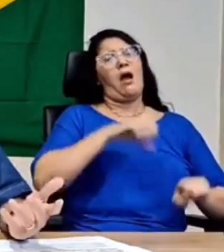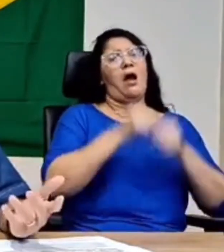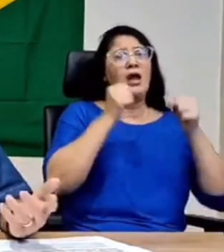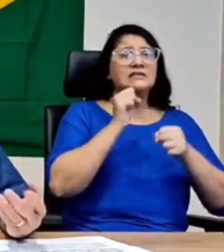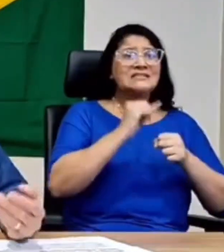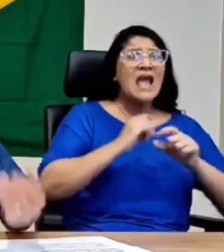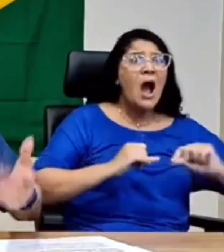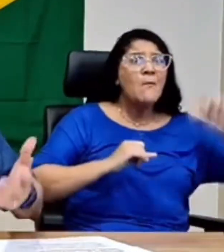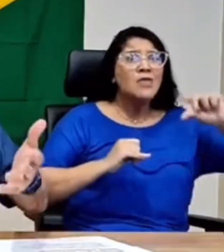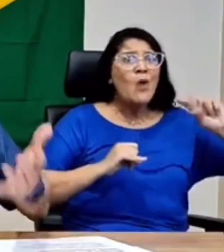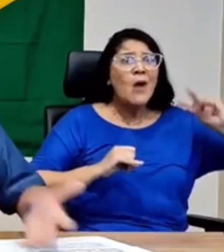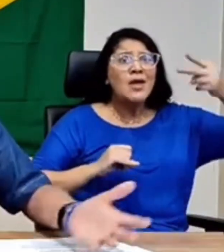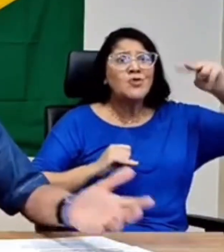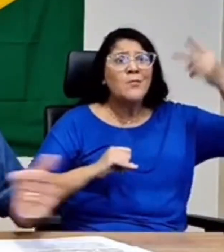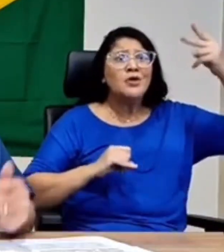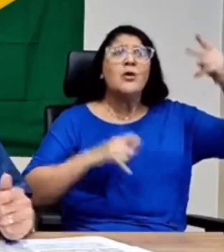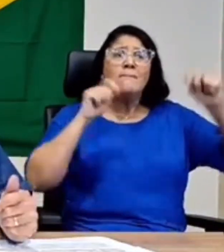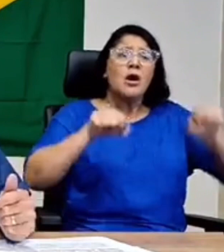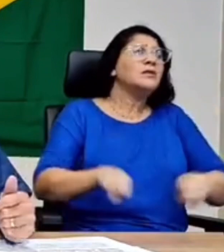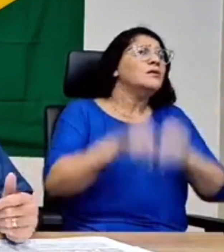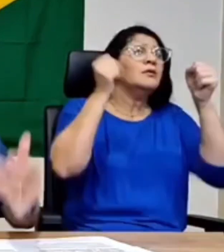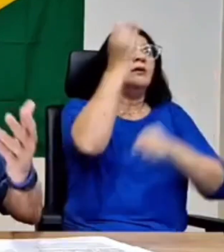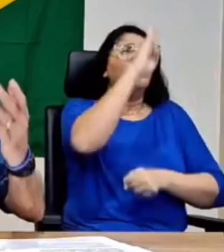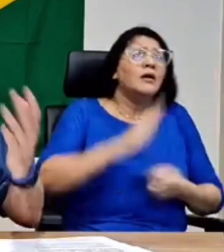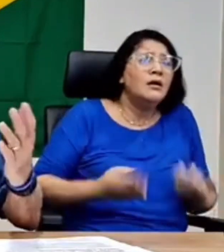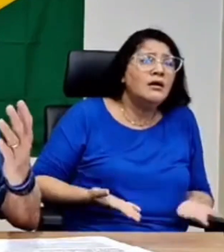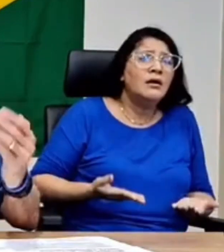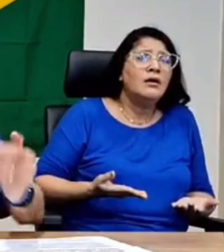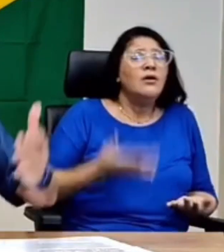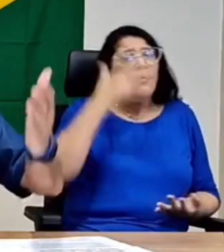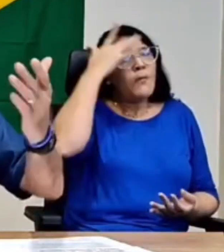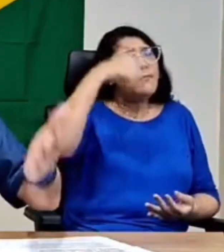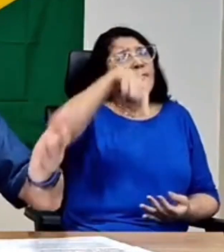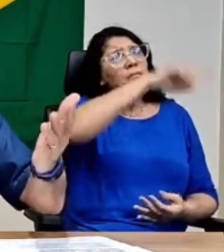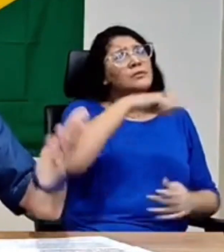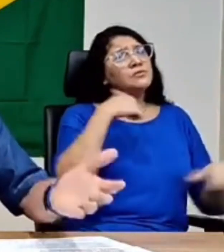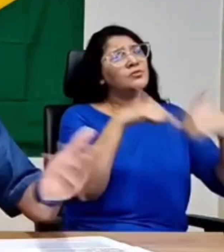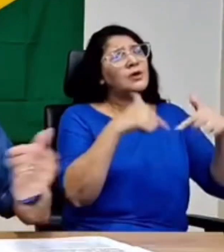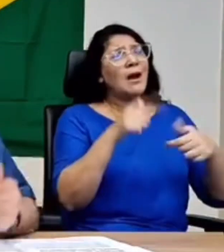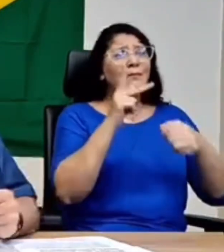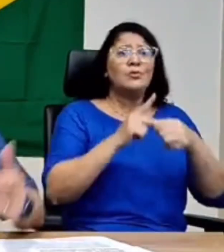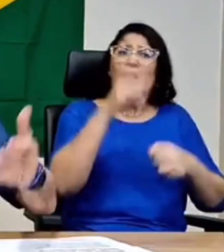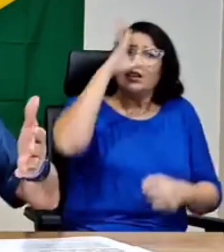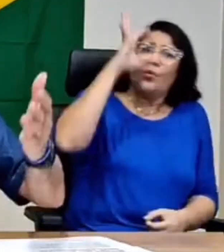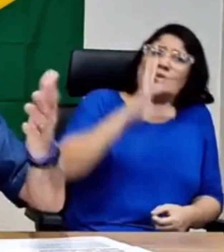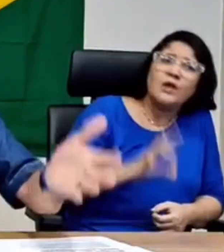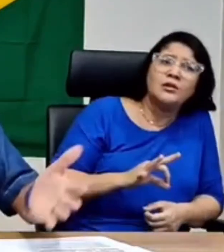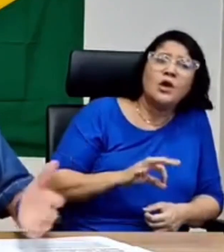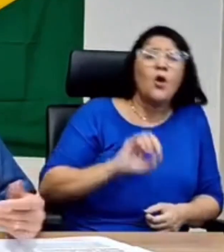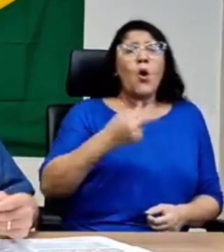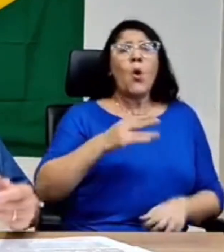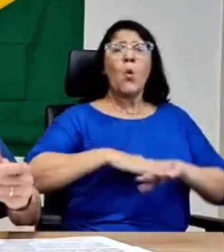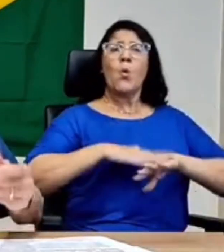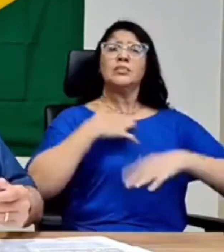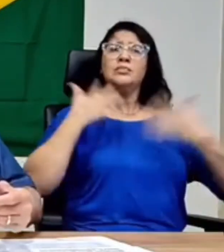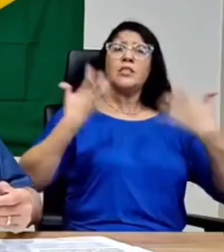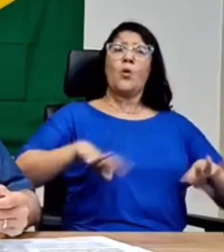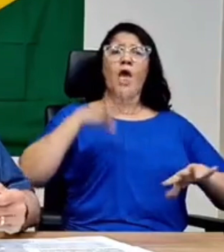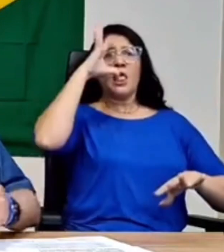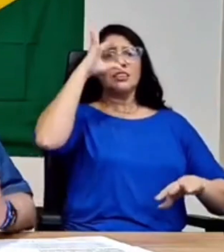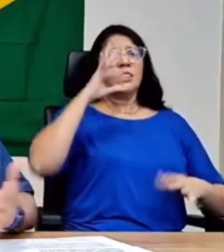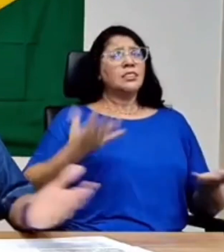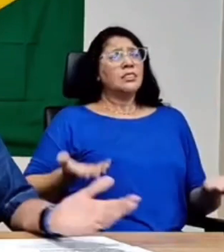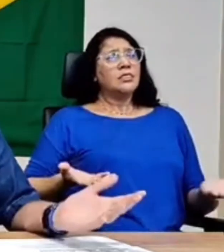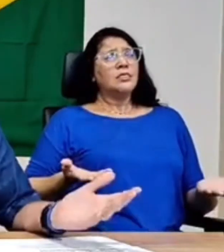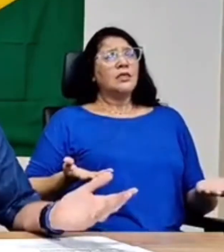de combustível, pode quebrar o Brasil. E o pessoal da Petrobras não entende ou não quer entender. Ou só estão